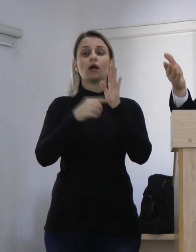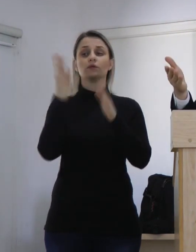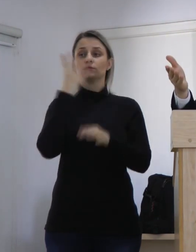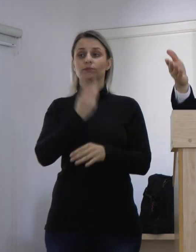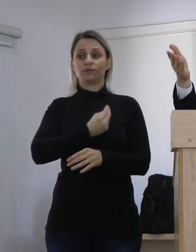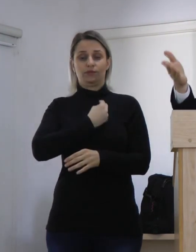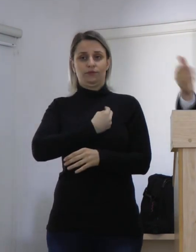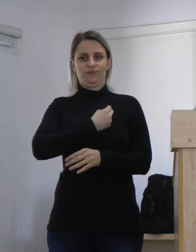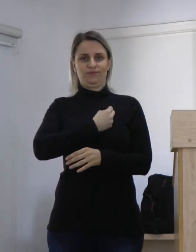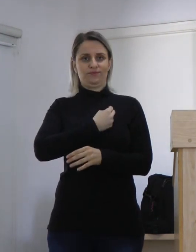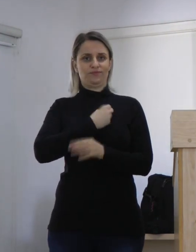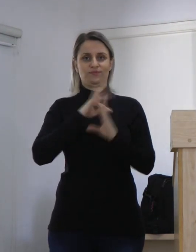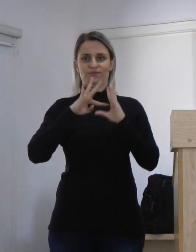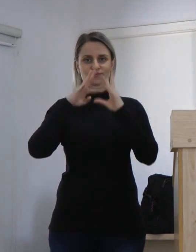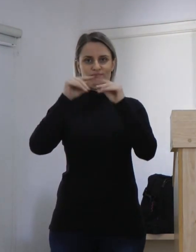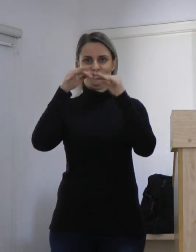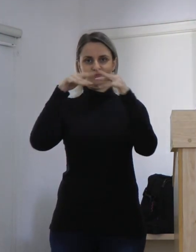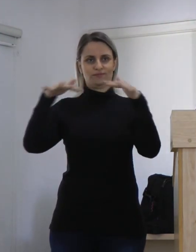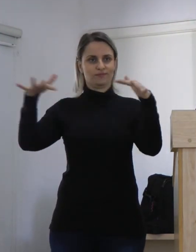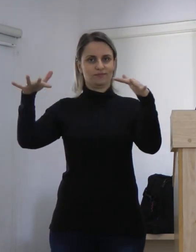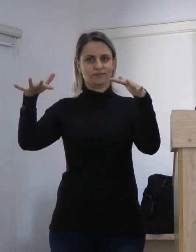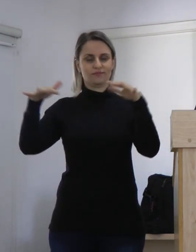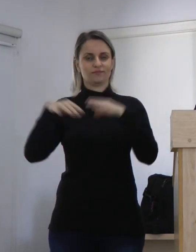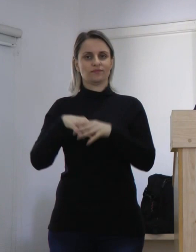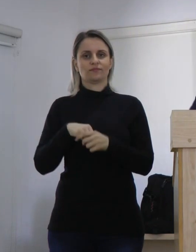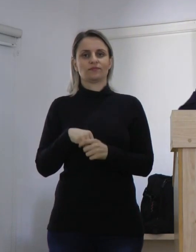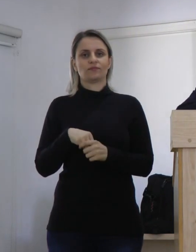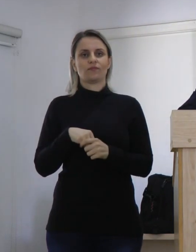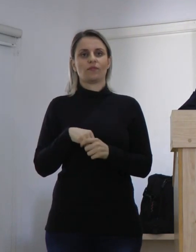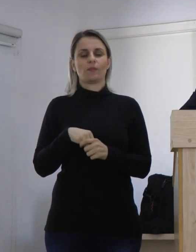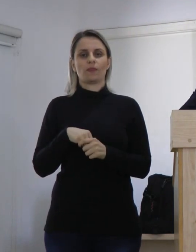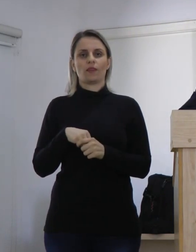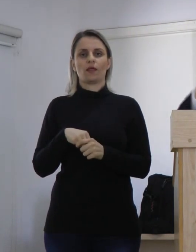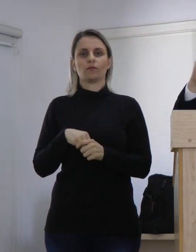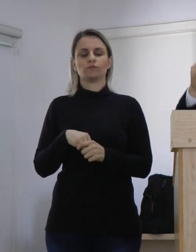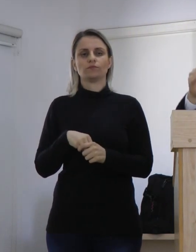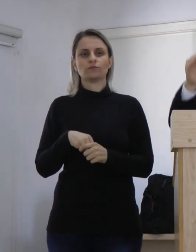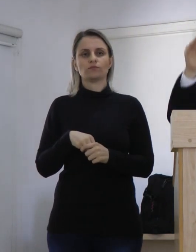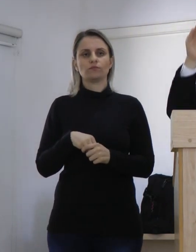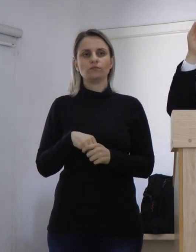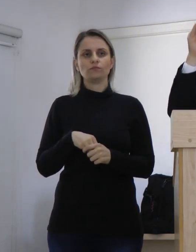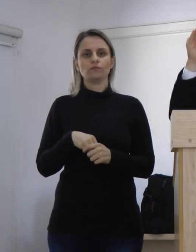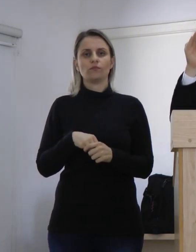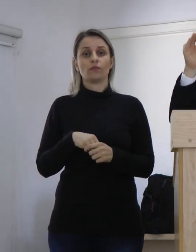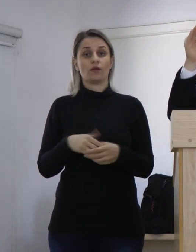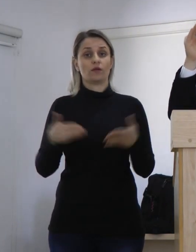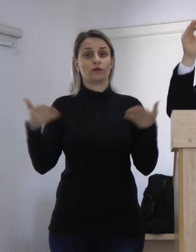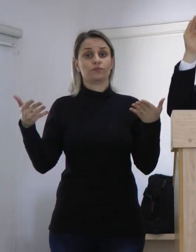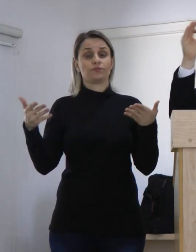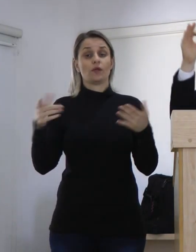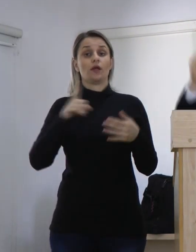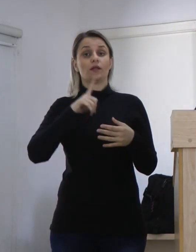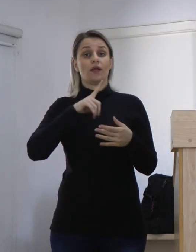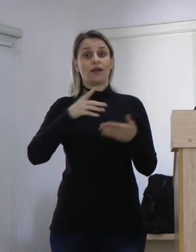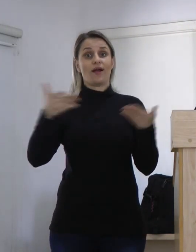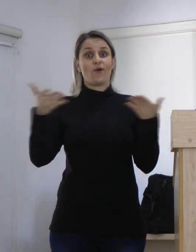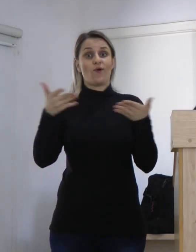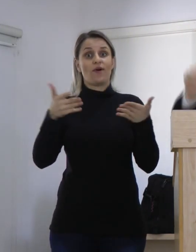Carlos Campetti, da Federação Espírita Brasileira, me disse: Nazareno, nós estamos agora com um programa de TV